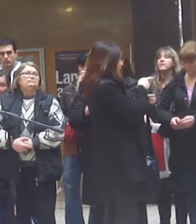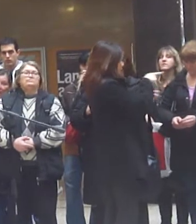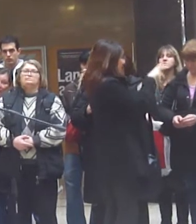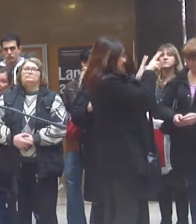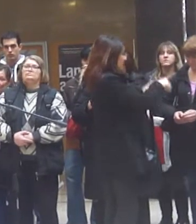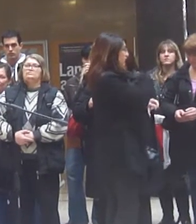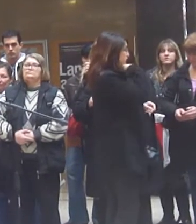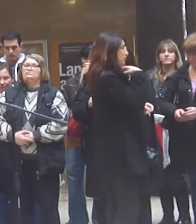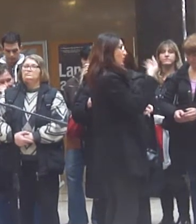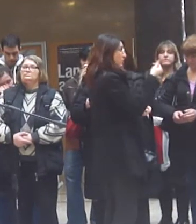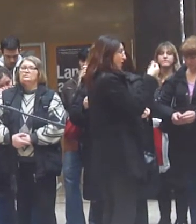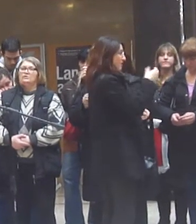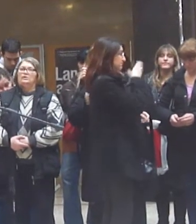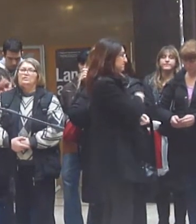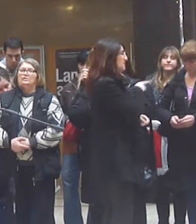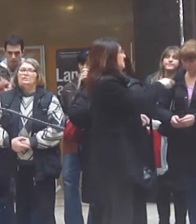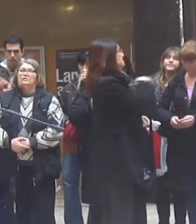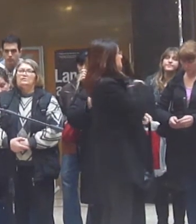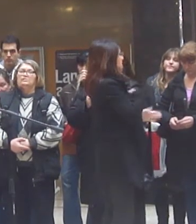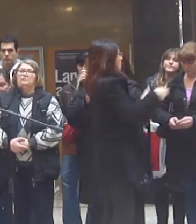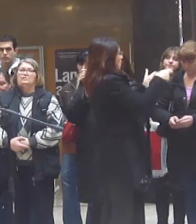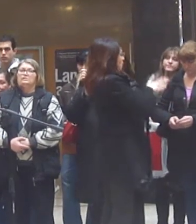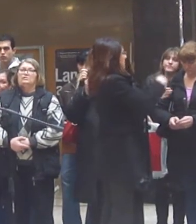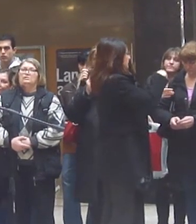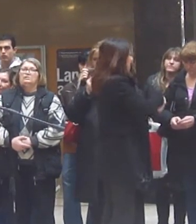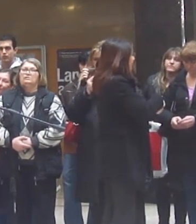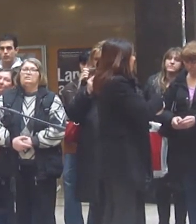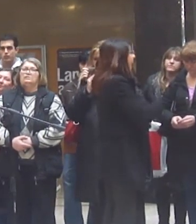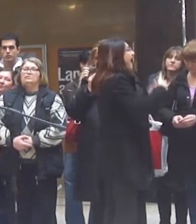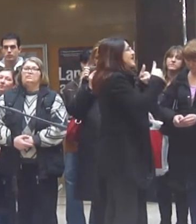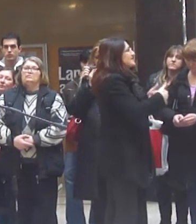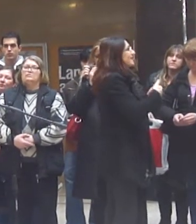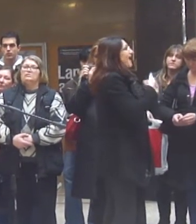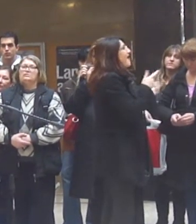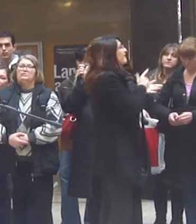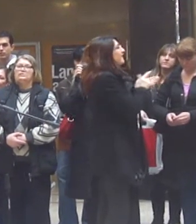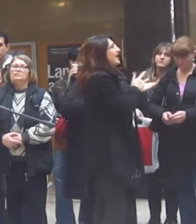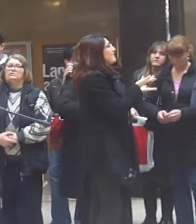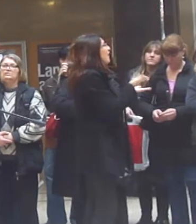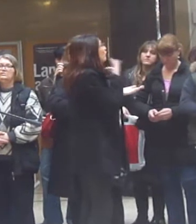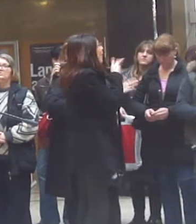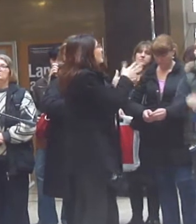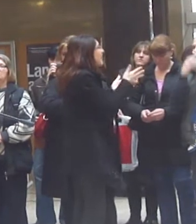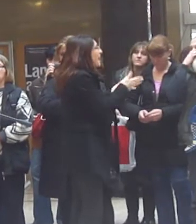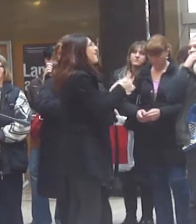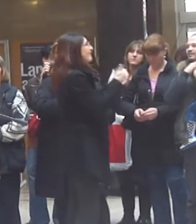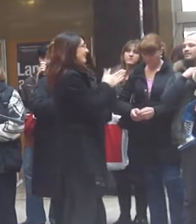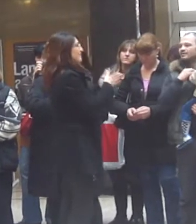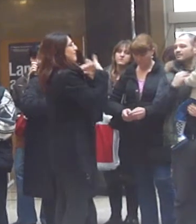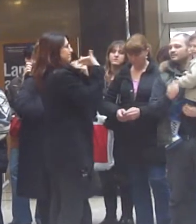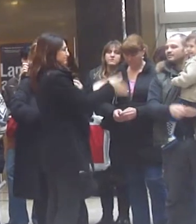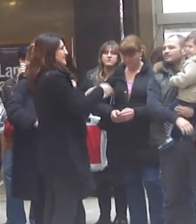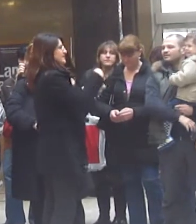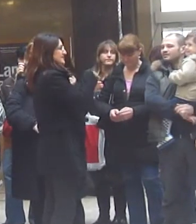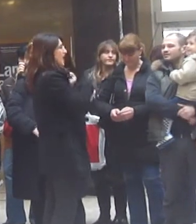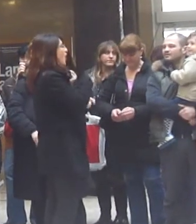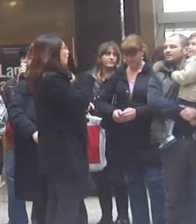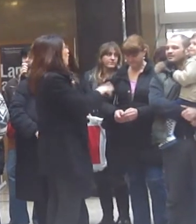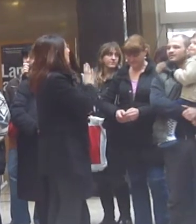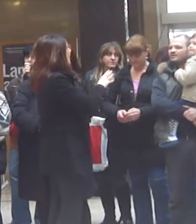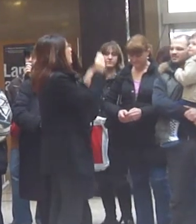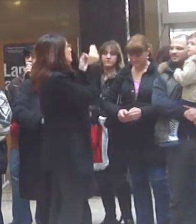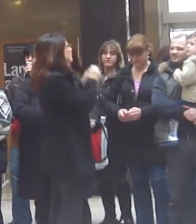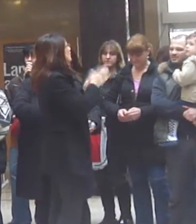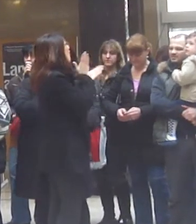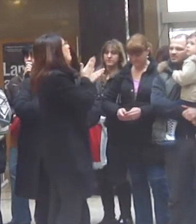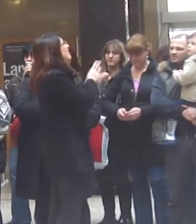bi danas ovdje bili. Nemate, jer utakmici rada kapitala nađu se uvijek oni koji su na dnu. Toga će biti u svakom sustavu, ima,